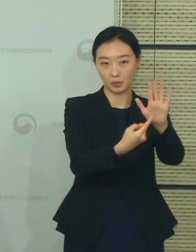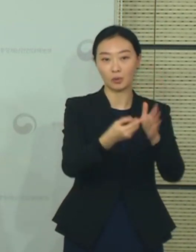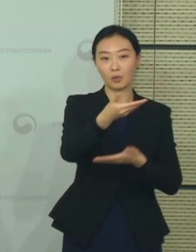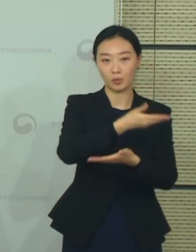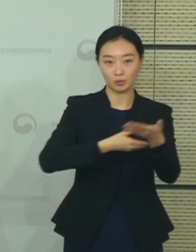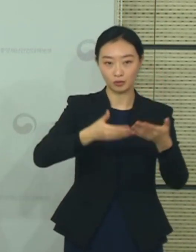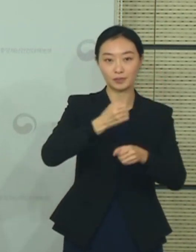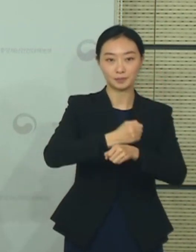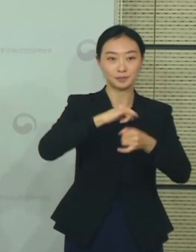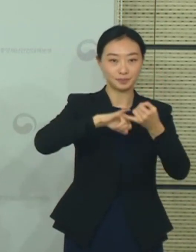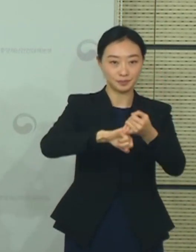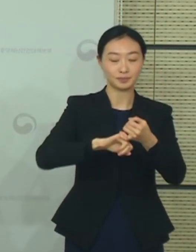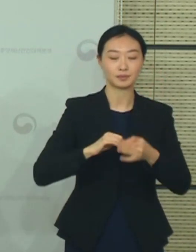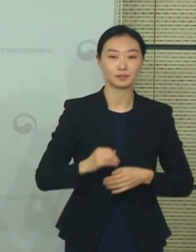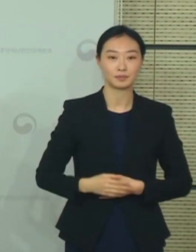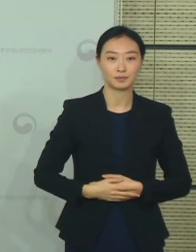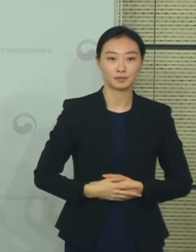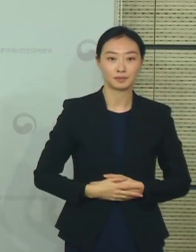공유하도록 하겠습니다.